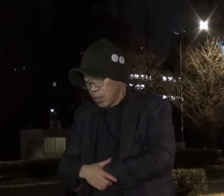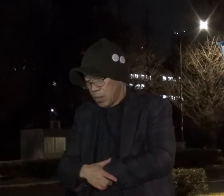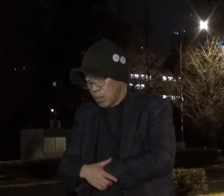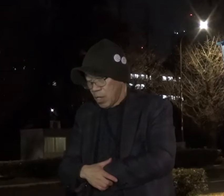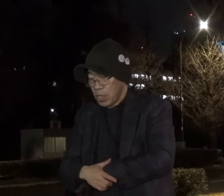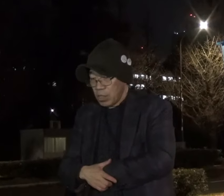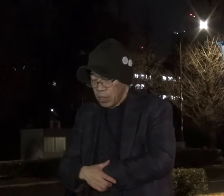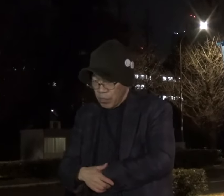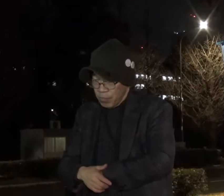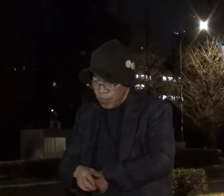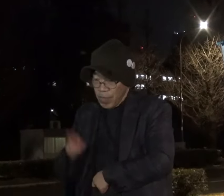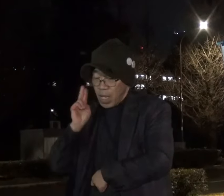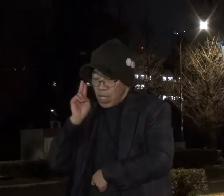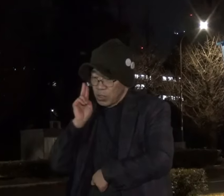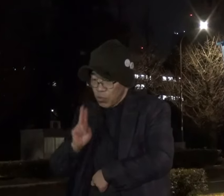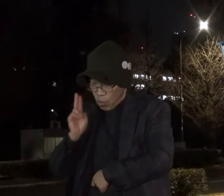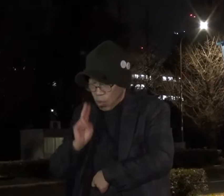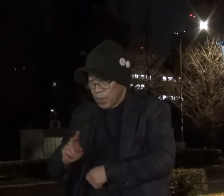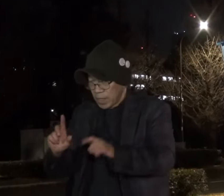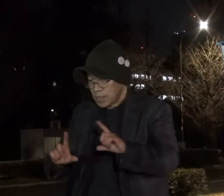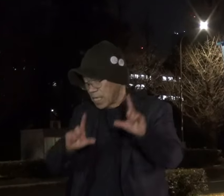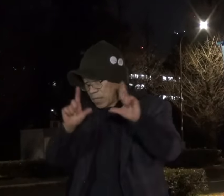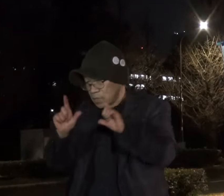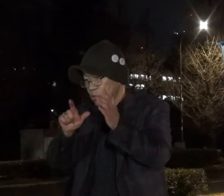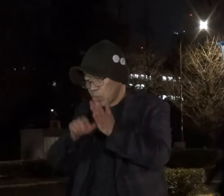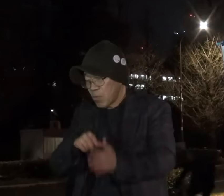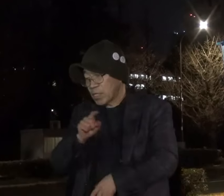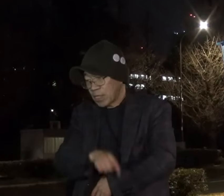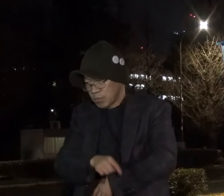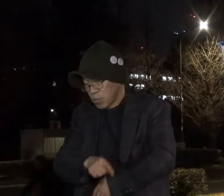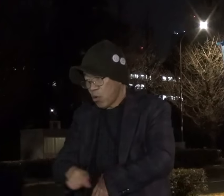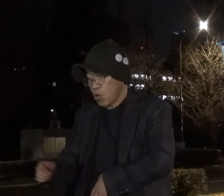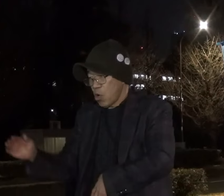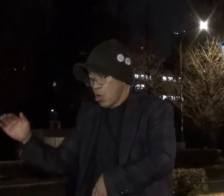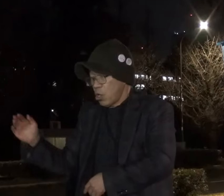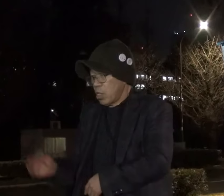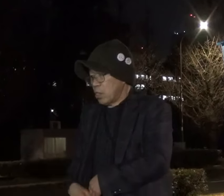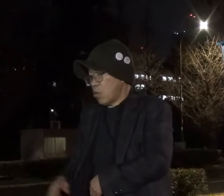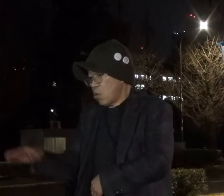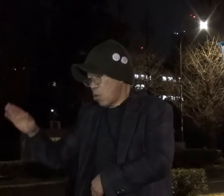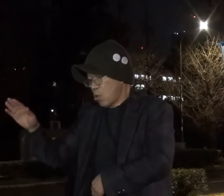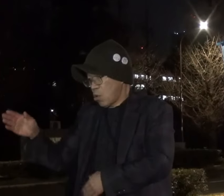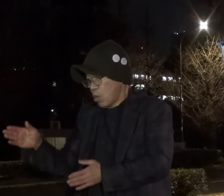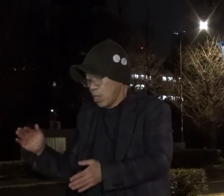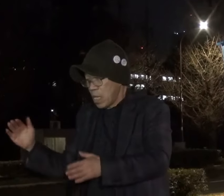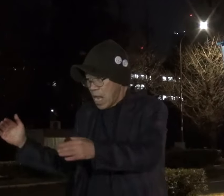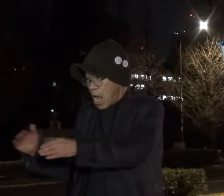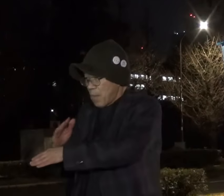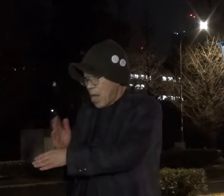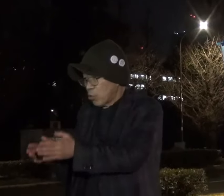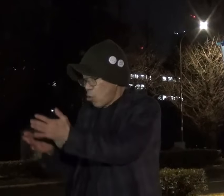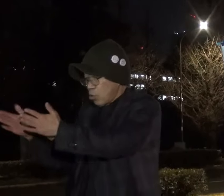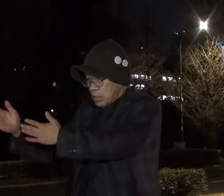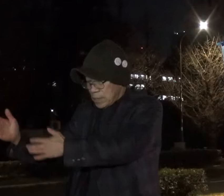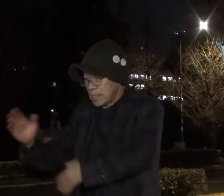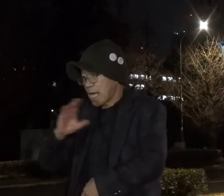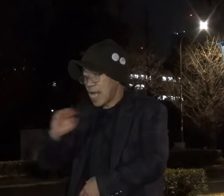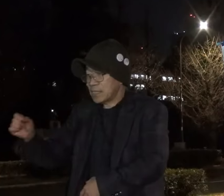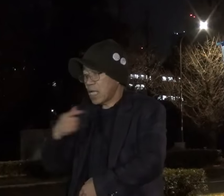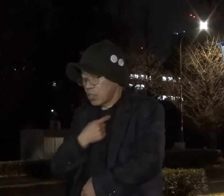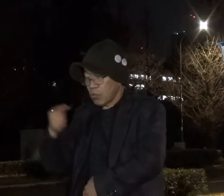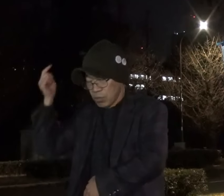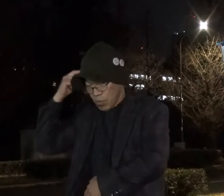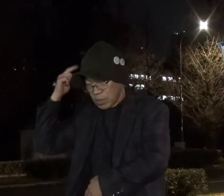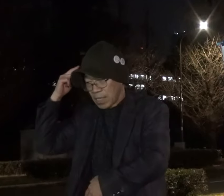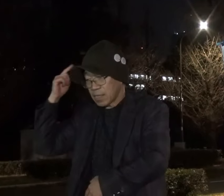る浜通りでの生活やふるさとで年を重ねていく父母を思うと、日ごとに故郷へ帰りたいとの思いが強くなりました